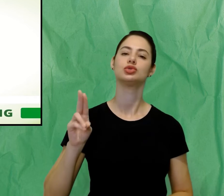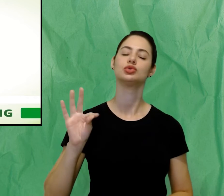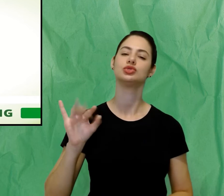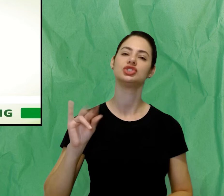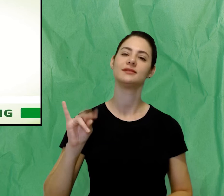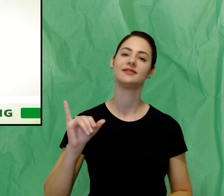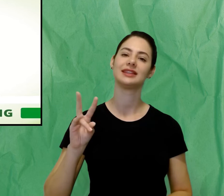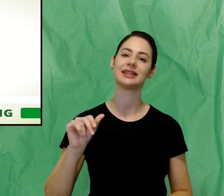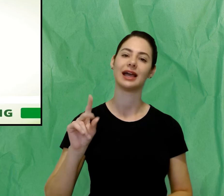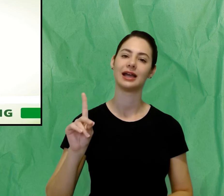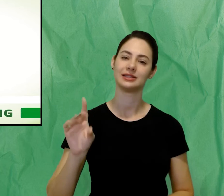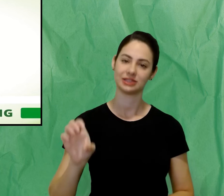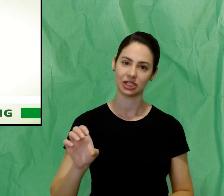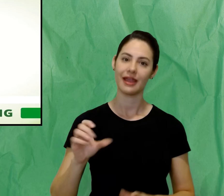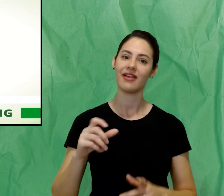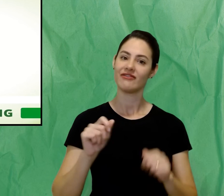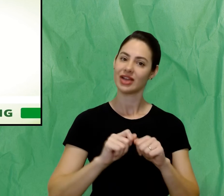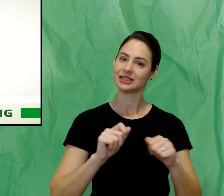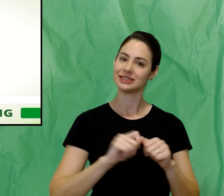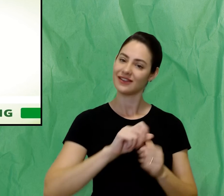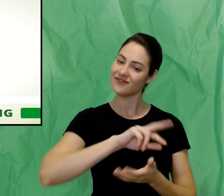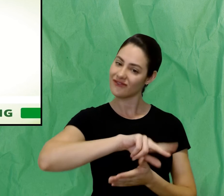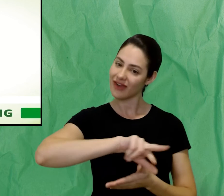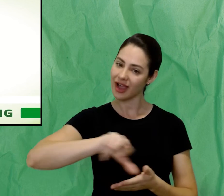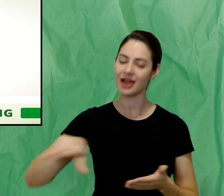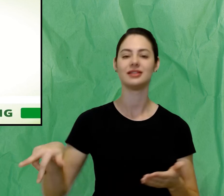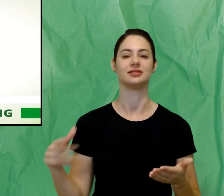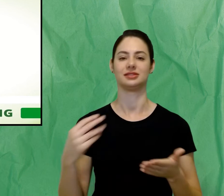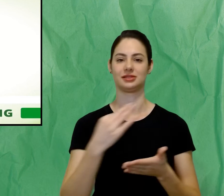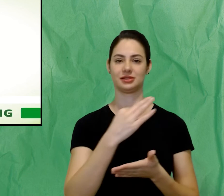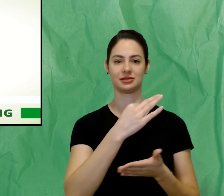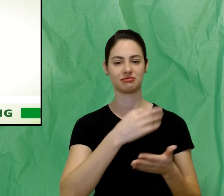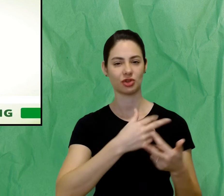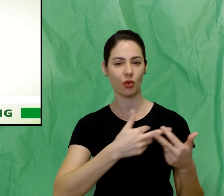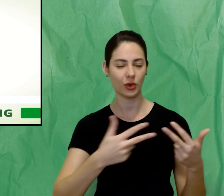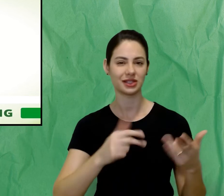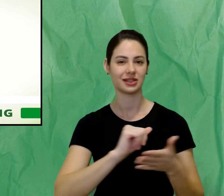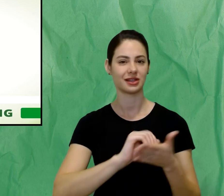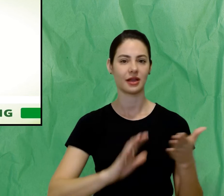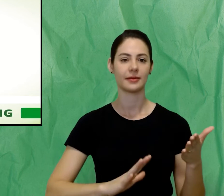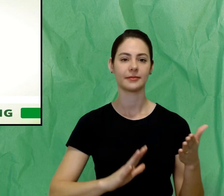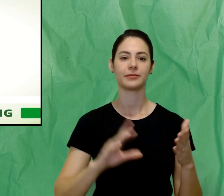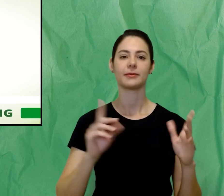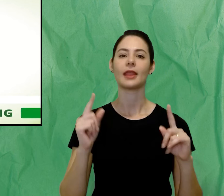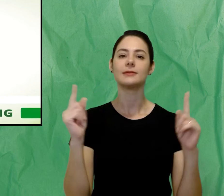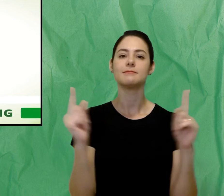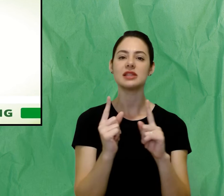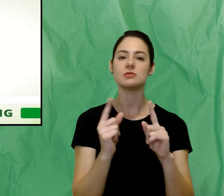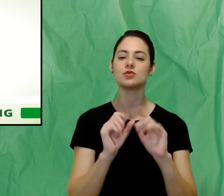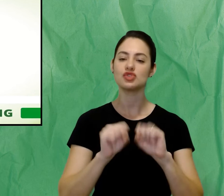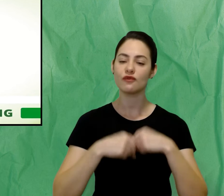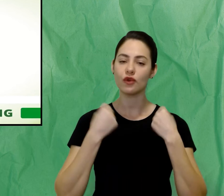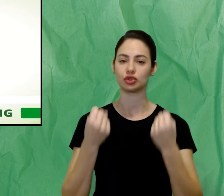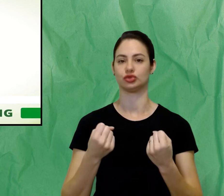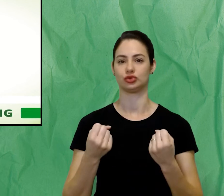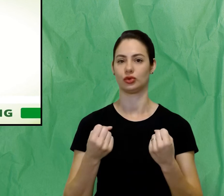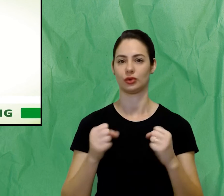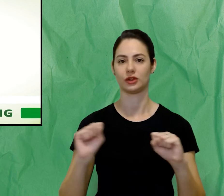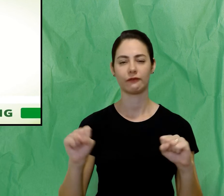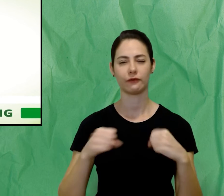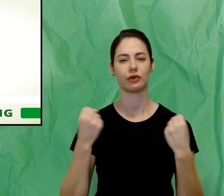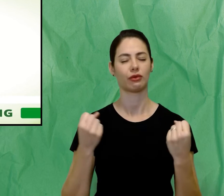produtivo é você fazer o máximo de tarefas possíveis dentro de um mínimo